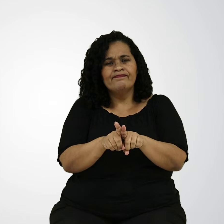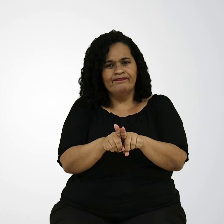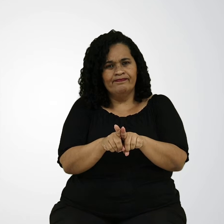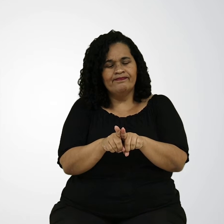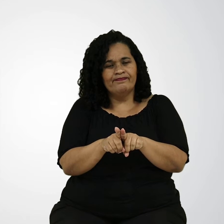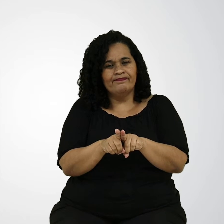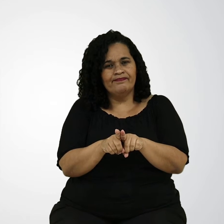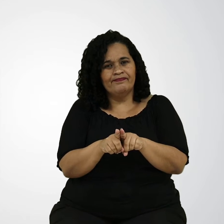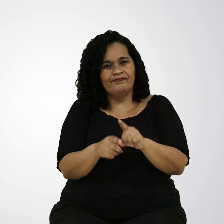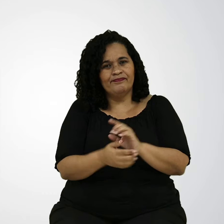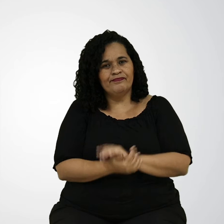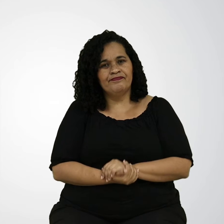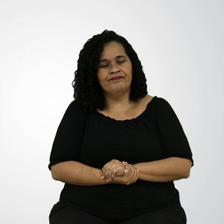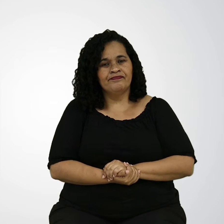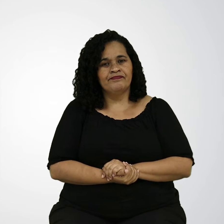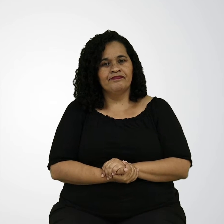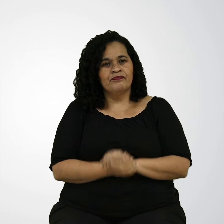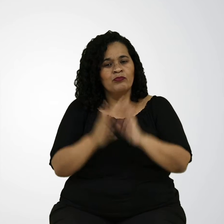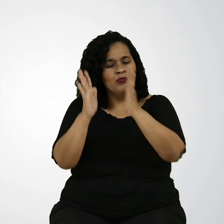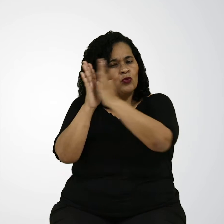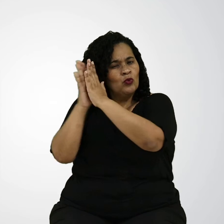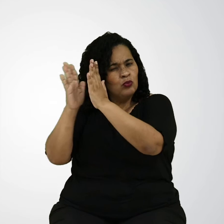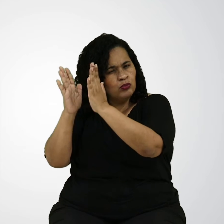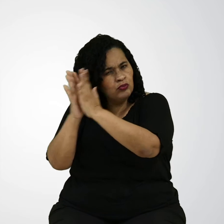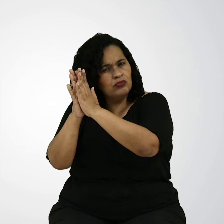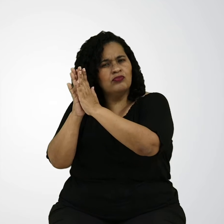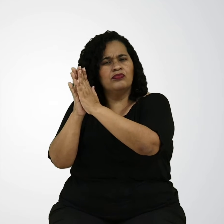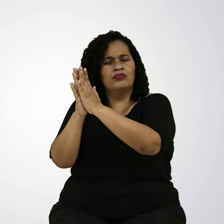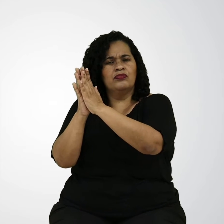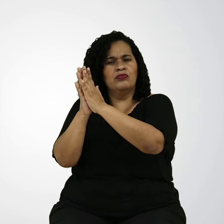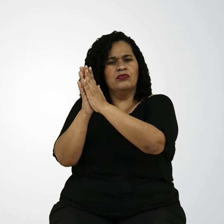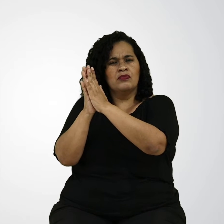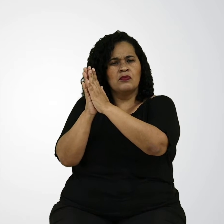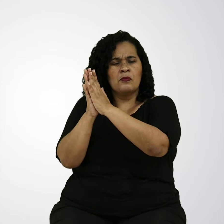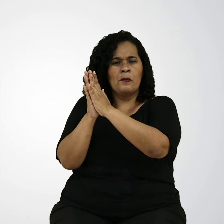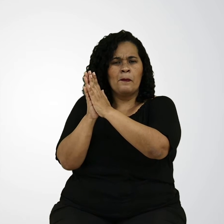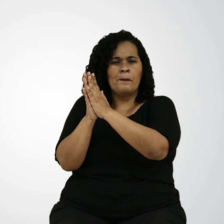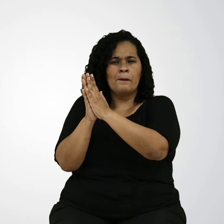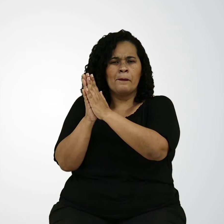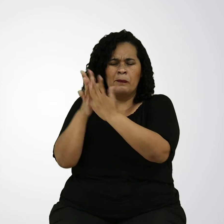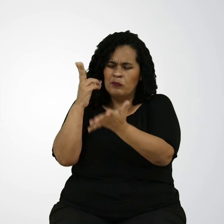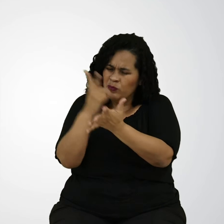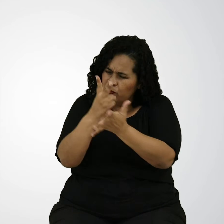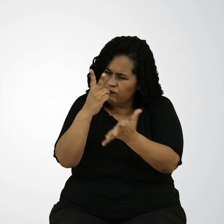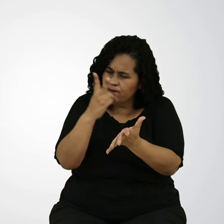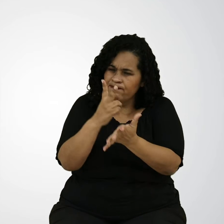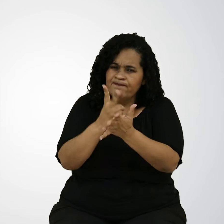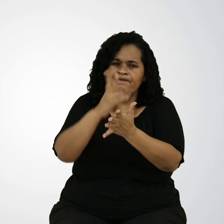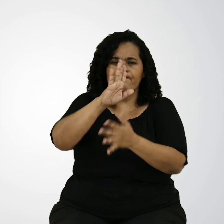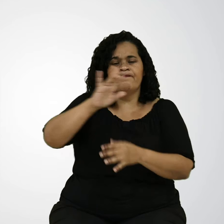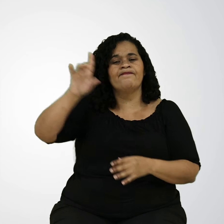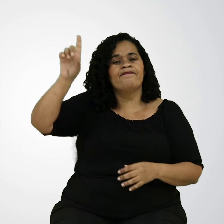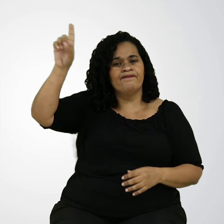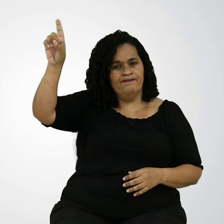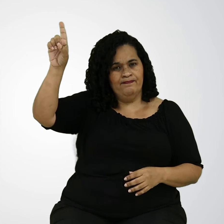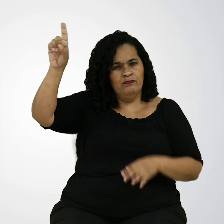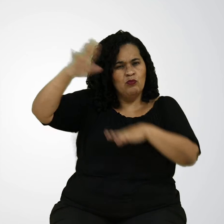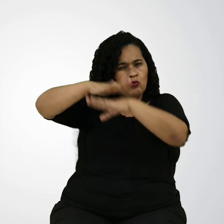né? Orem, apesar de haver imperativos sobre a oração em outros lugares da Bíblia Sagrada, e nem